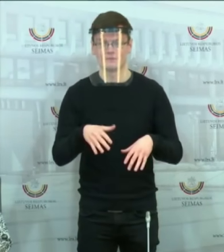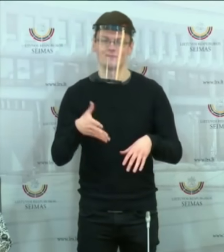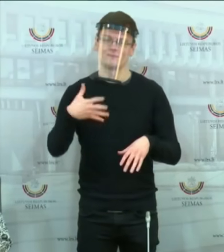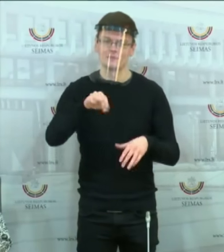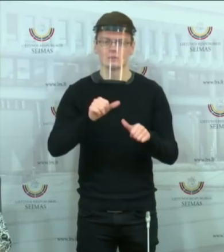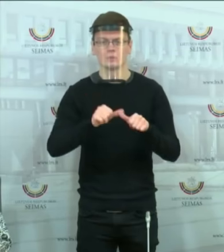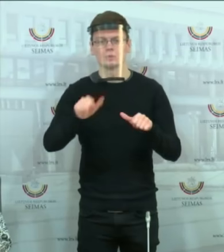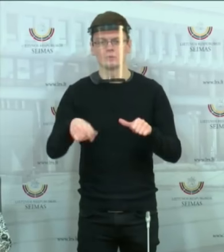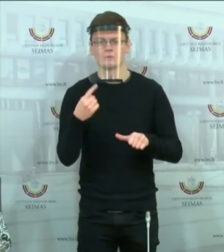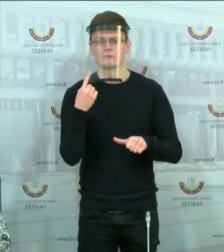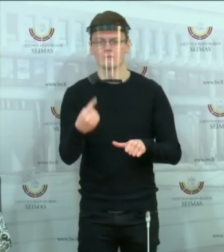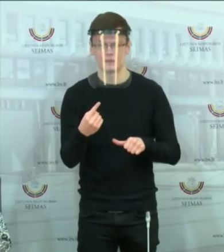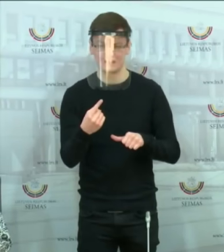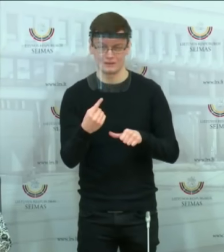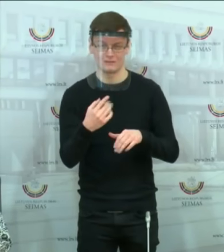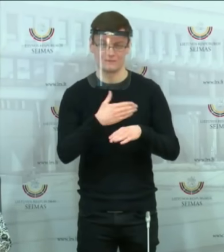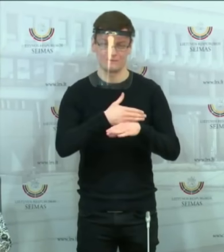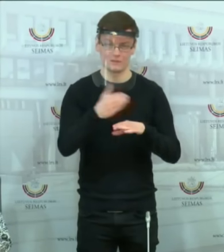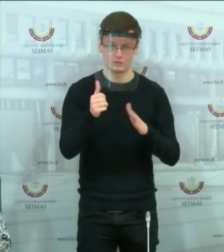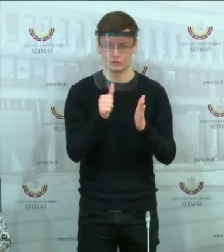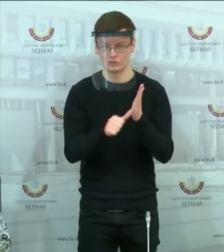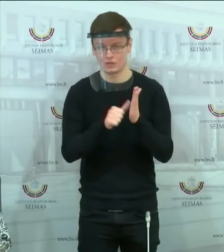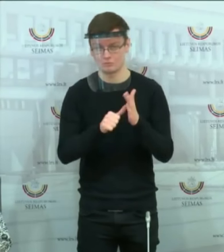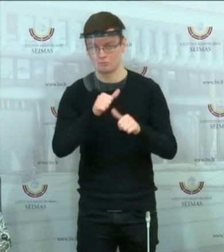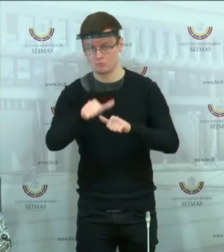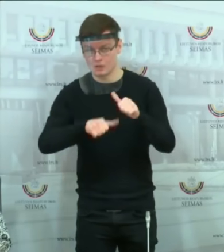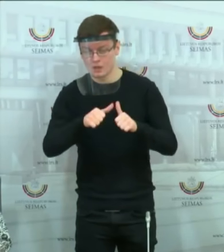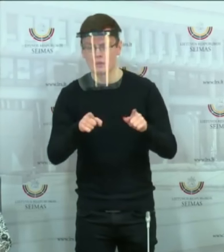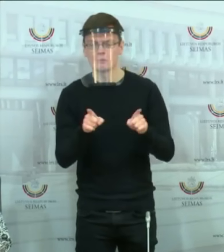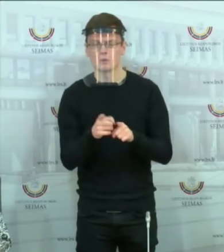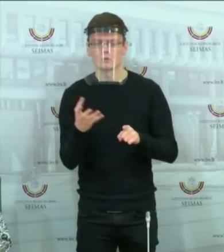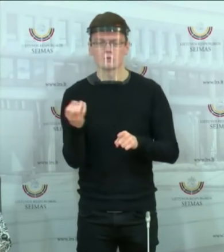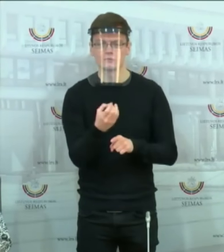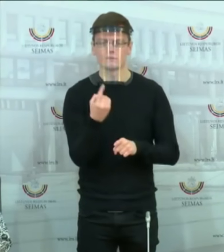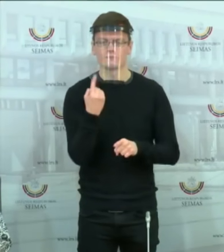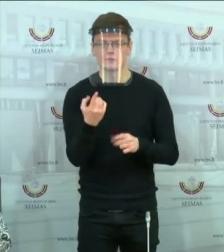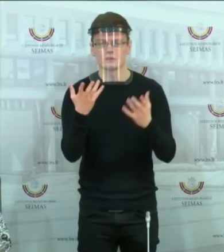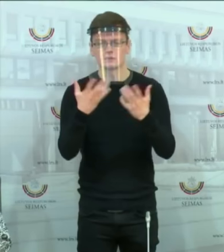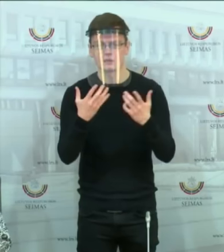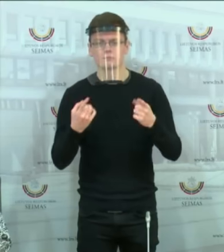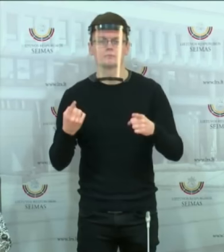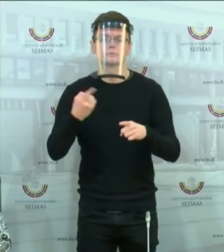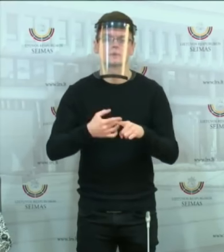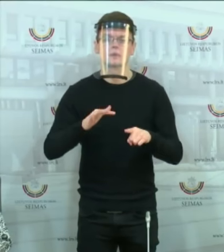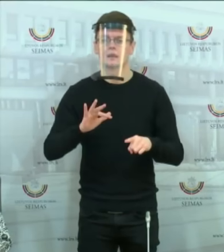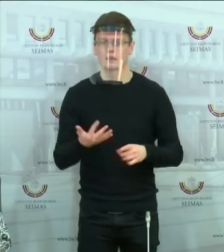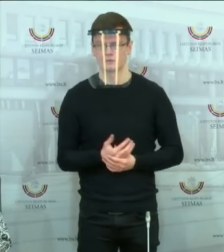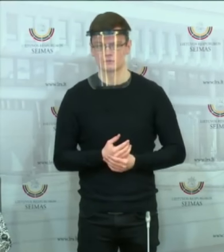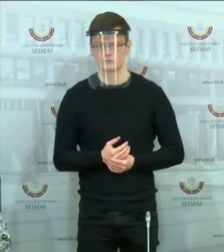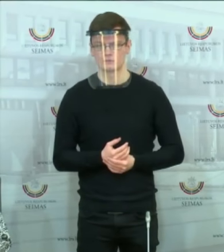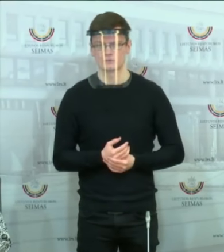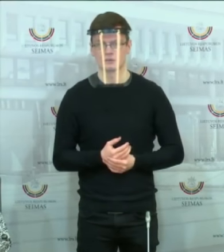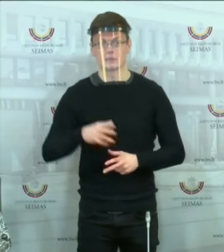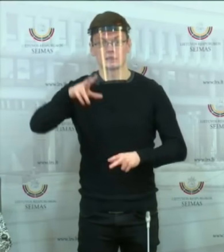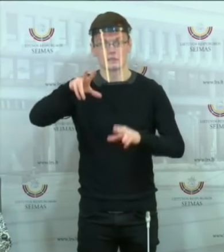virš 60 metų. Bet dar vieną skaičių norėčiau pasakyti, kad tas skaičius dvigubėja, na,